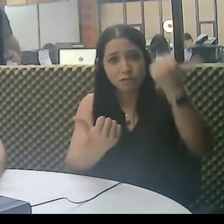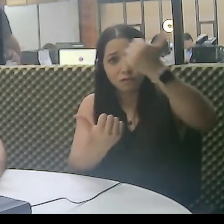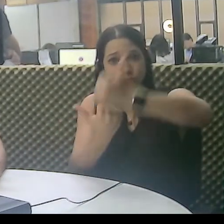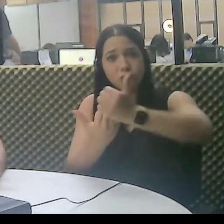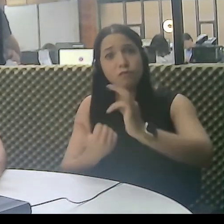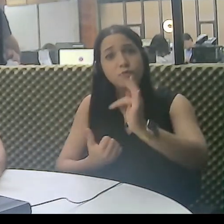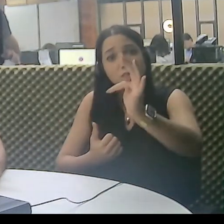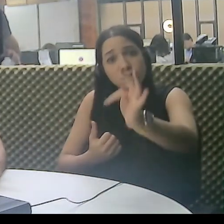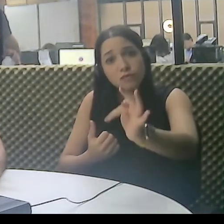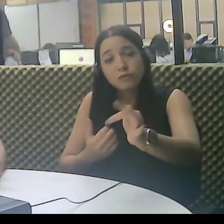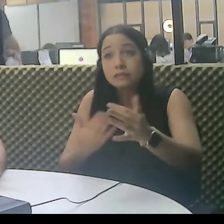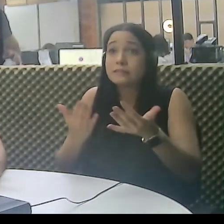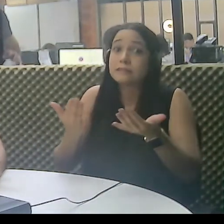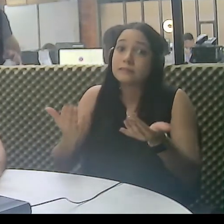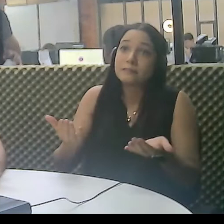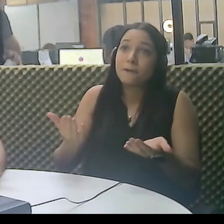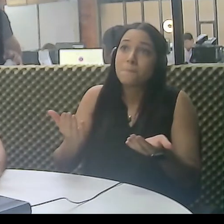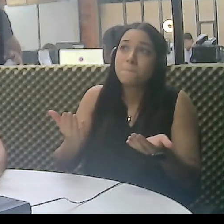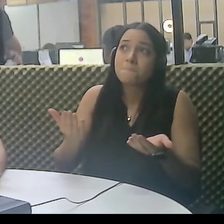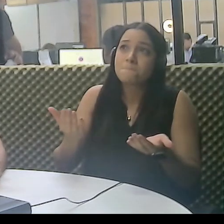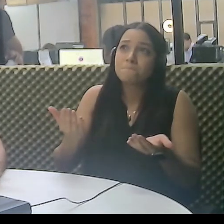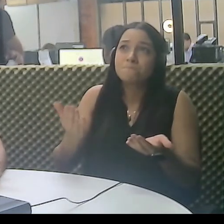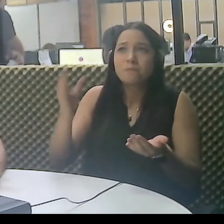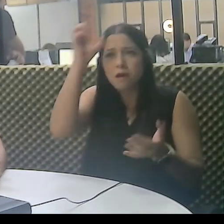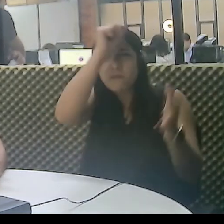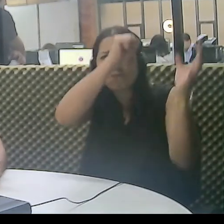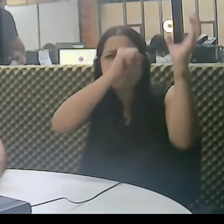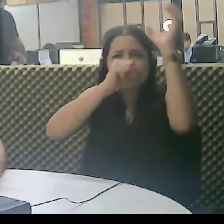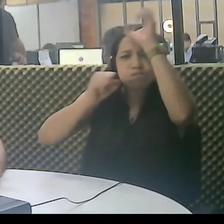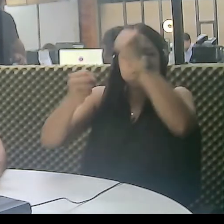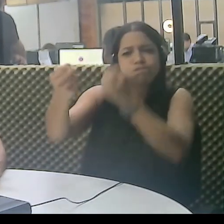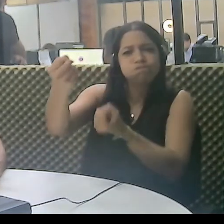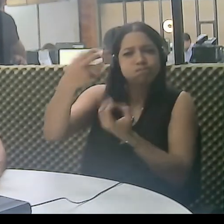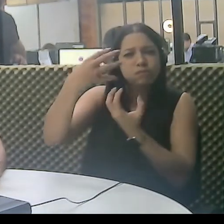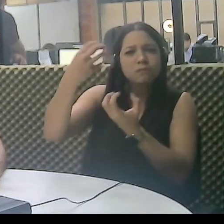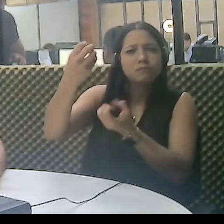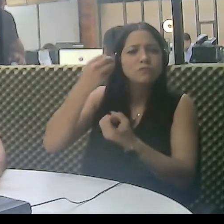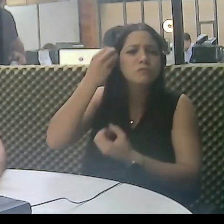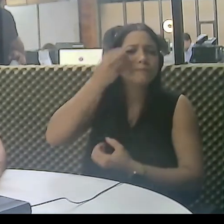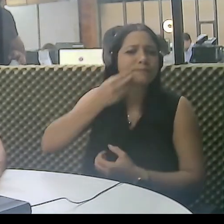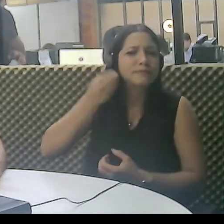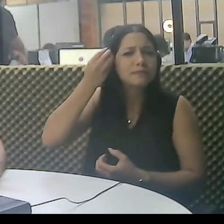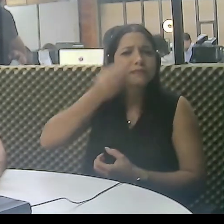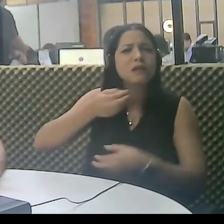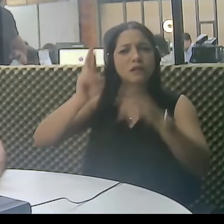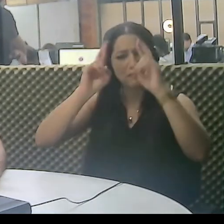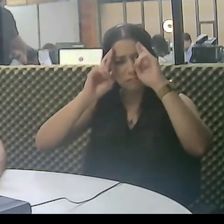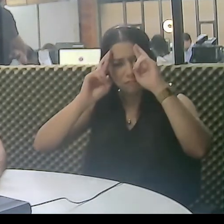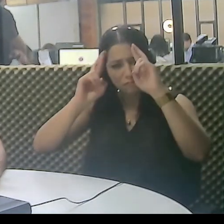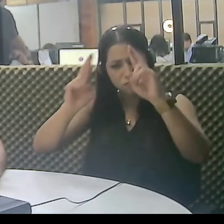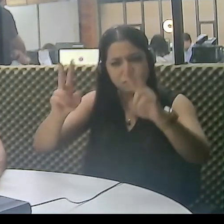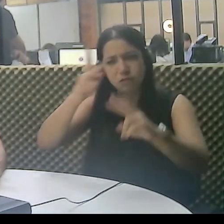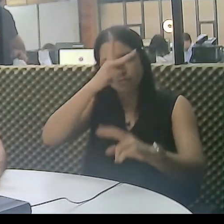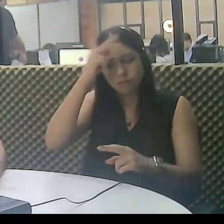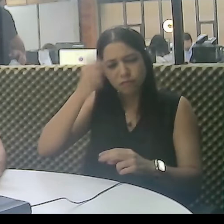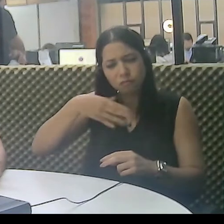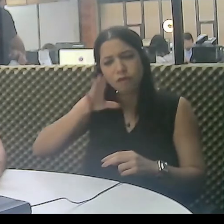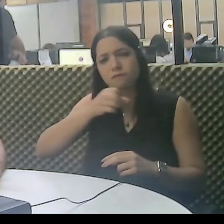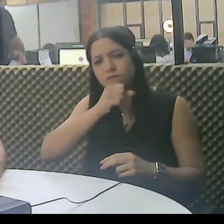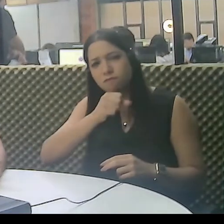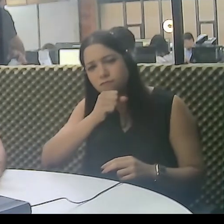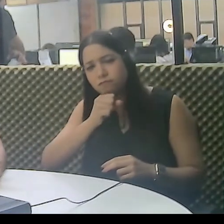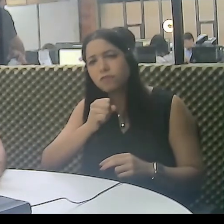dia. Então, a gente vai aprender muito com eles, aliás. Então, a gente tem que respeitar os idosos, com os